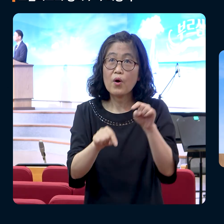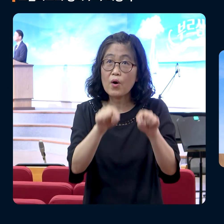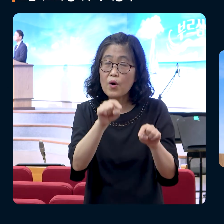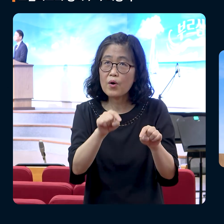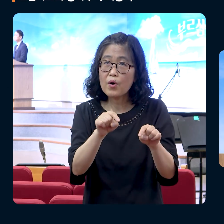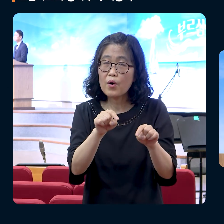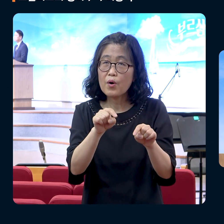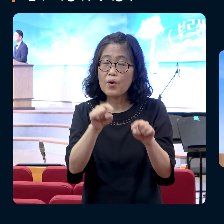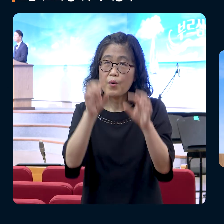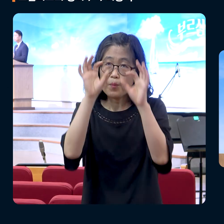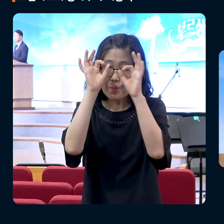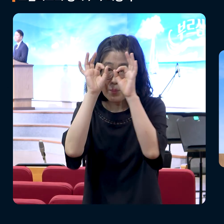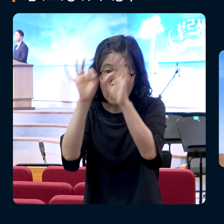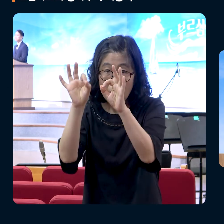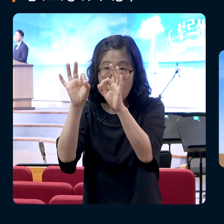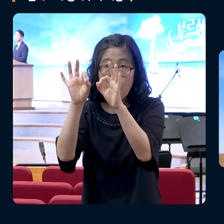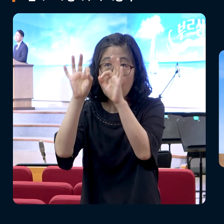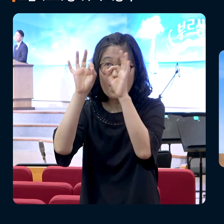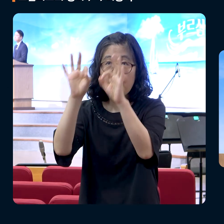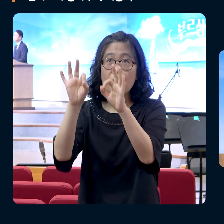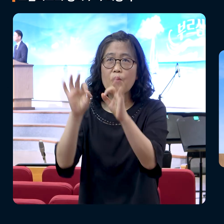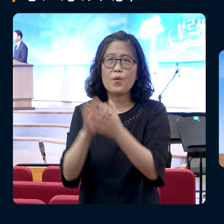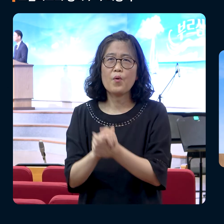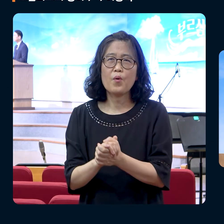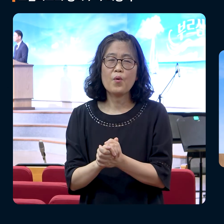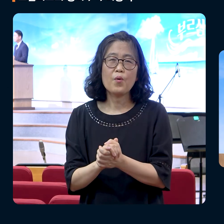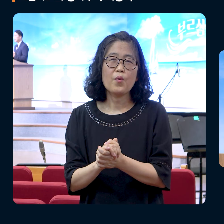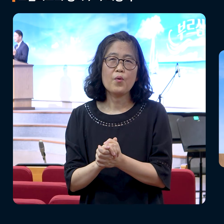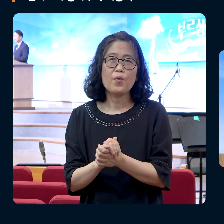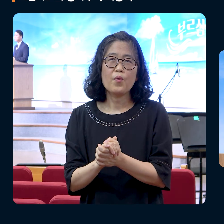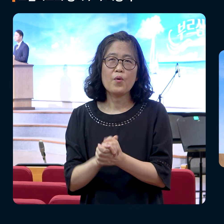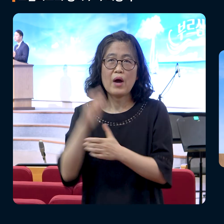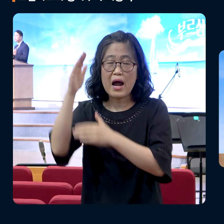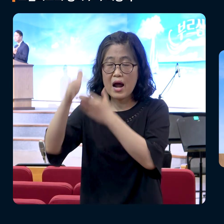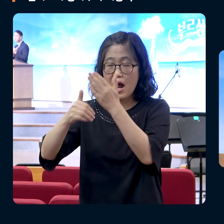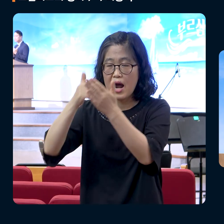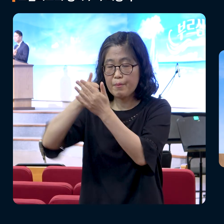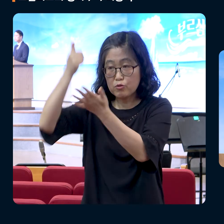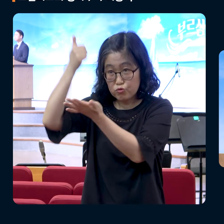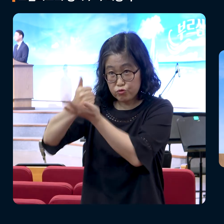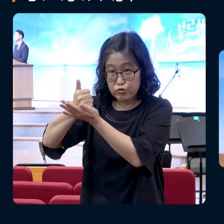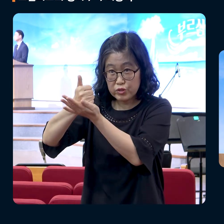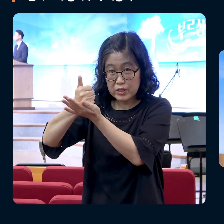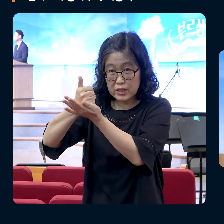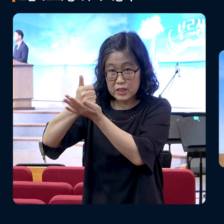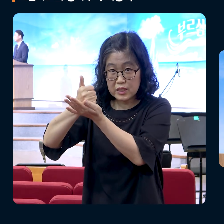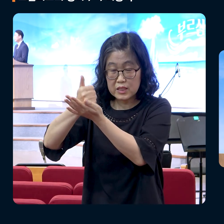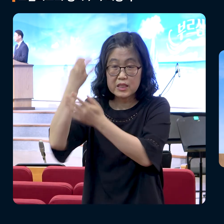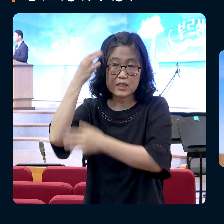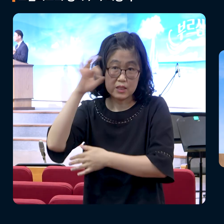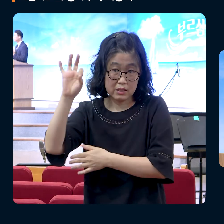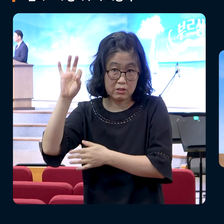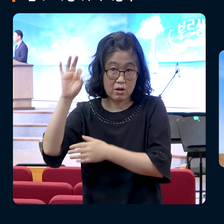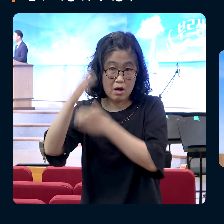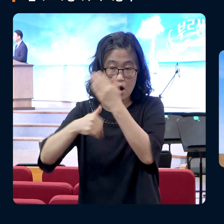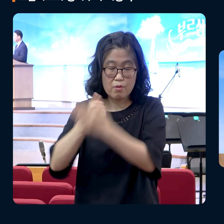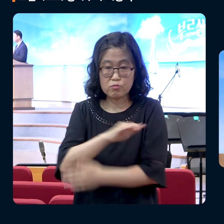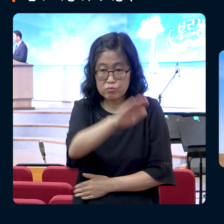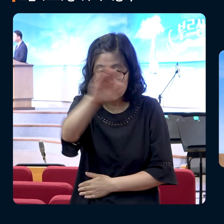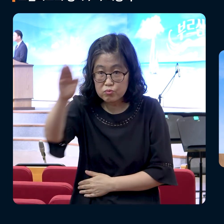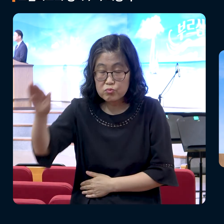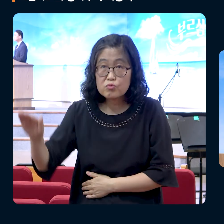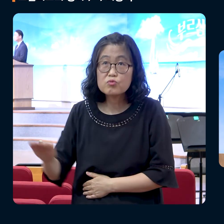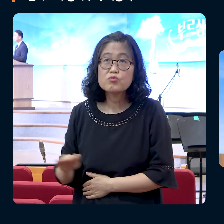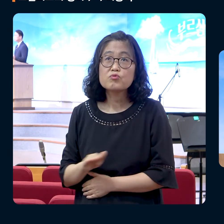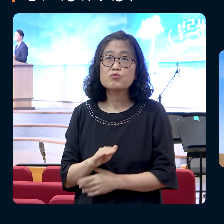삶을 바라보면서 오늘 우리가 함께 나누었던 말씀처럼 하나님의 주인 되심을 인정하고, 하나님이 우리와